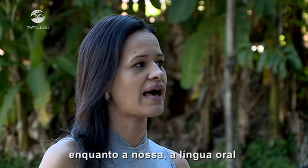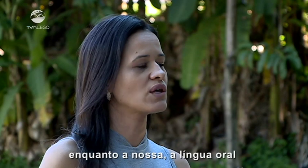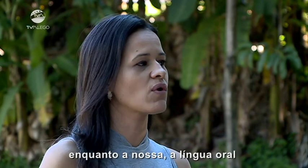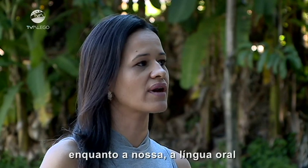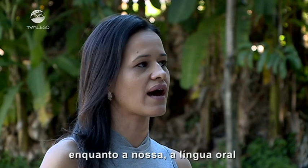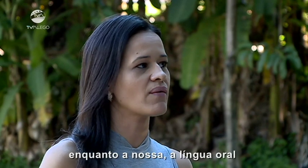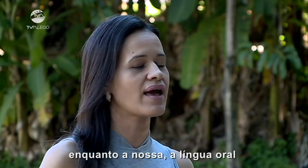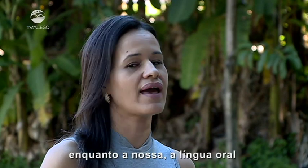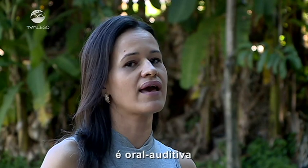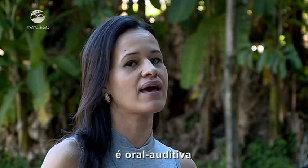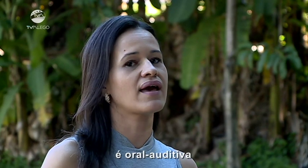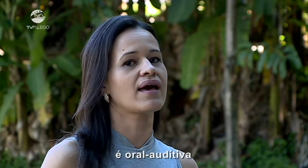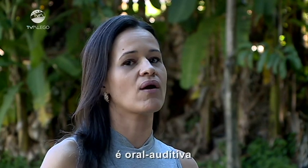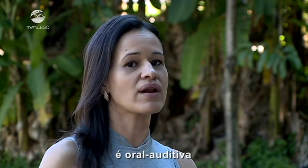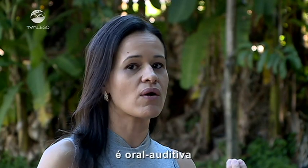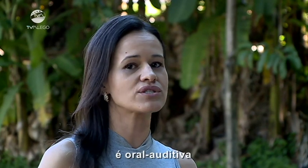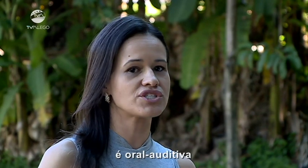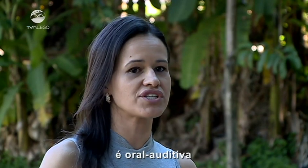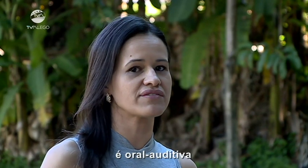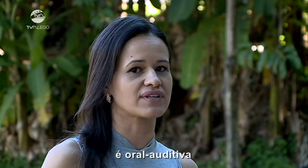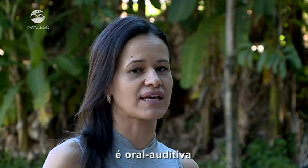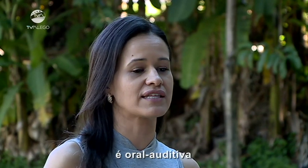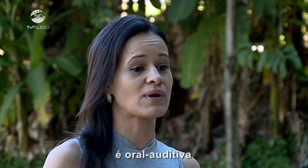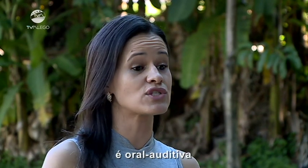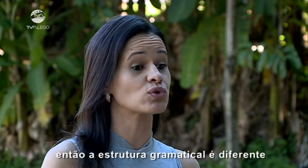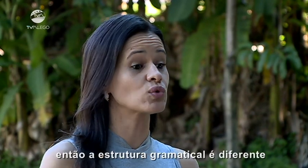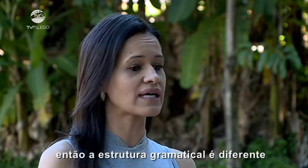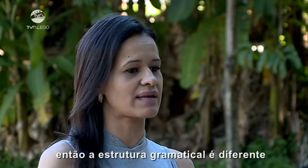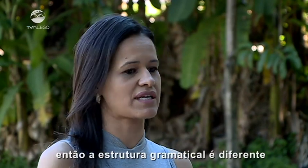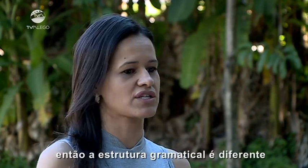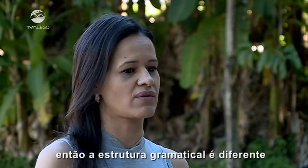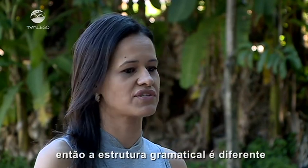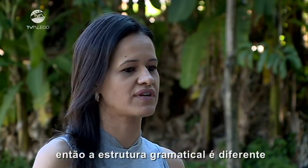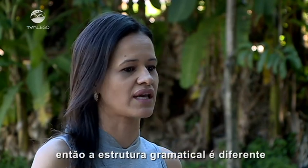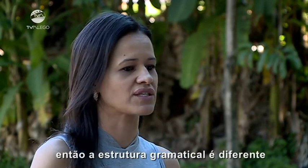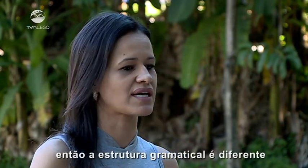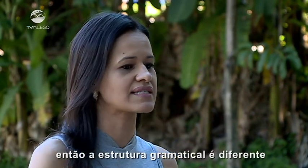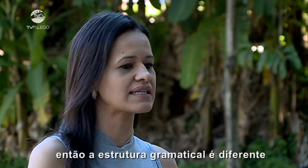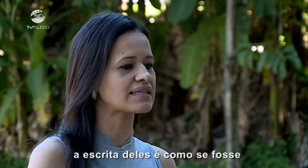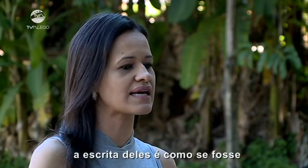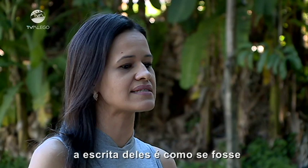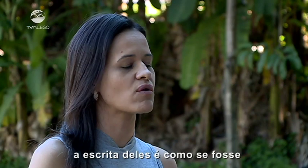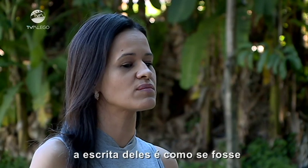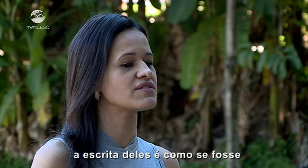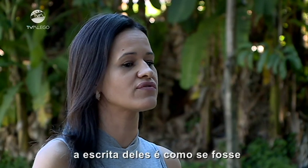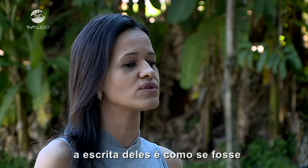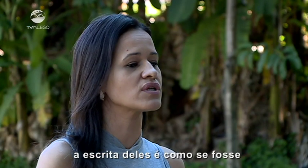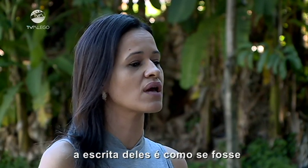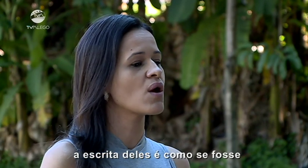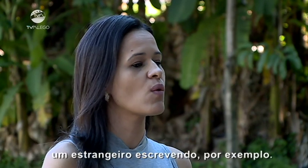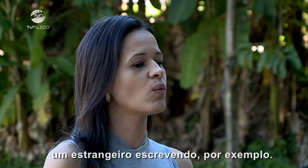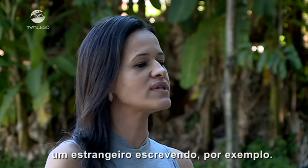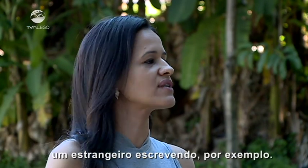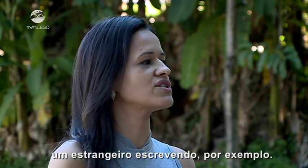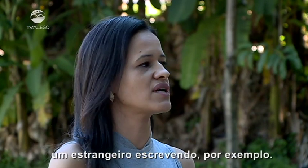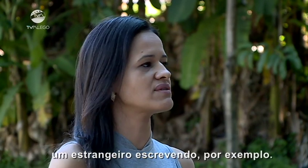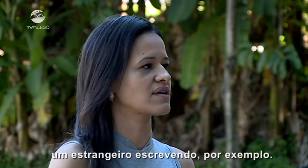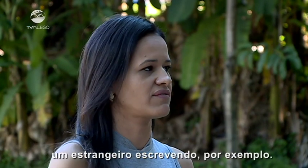língua oral, é oral auditiva, né? Então a estrutura gramatical é diferente. A escrita deles é como se fosse um estrangeiro escrevendo,